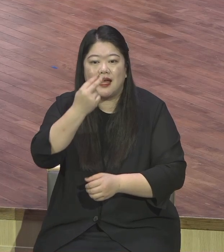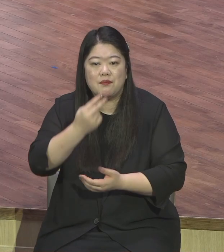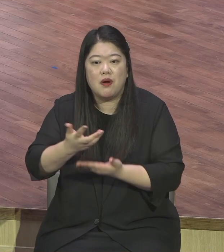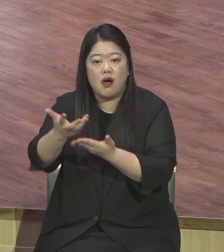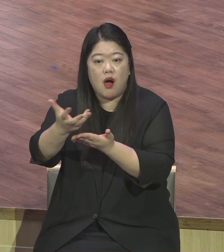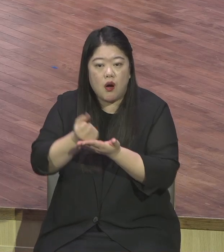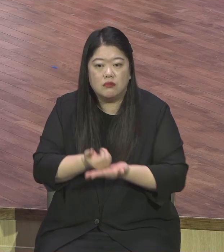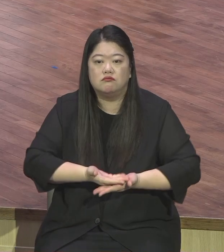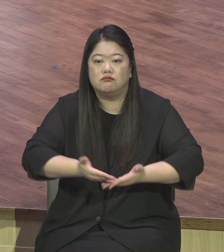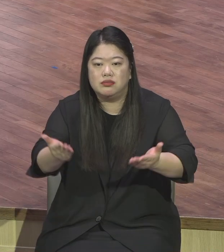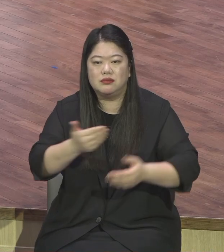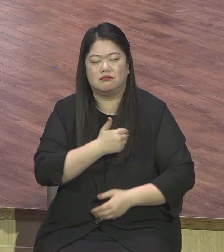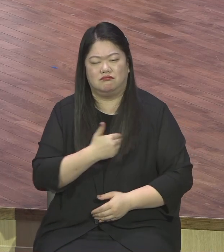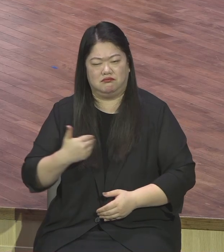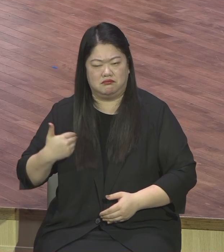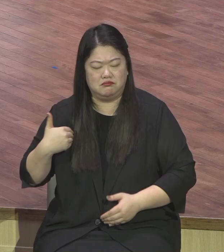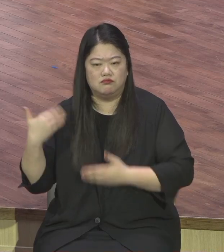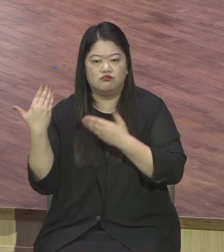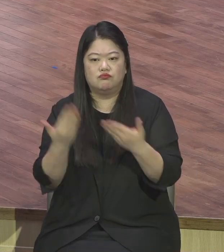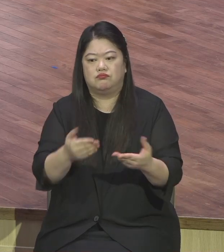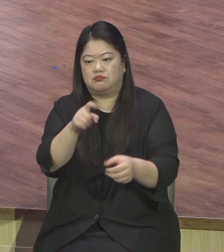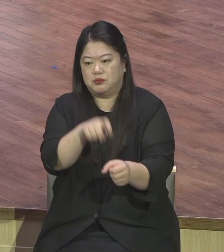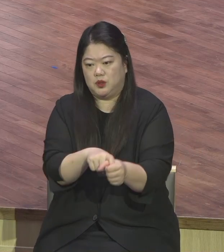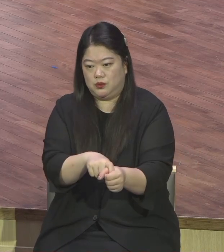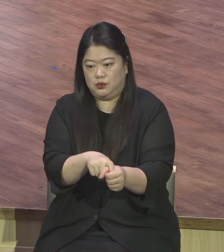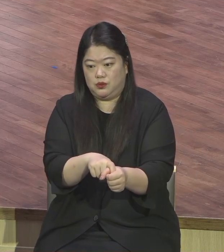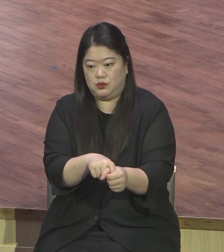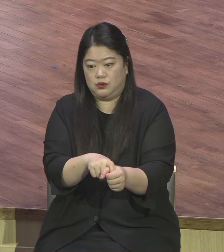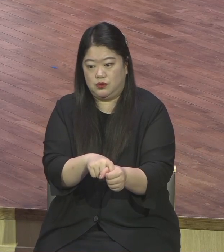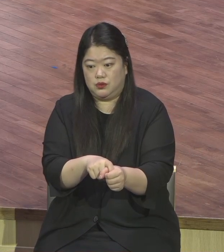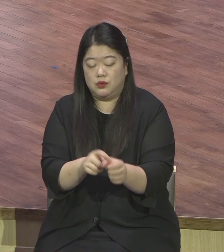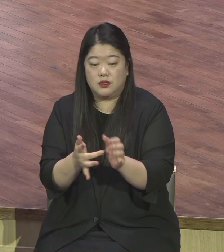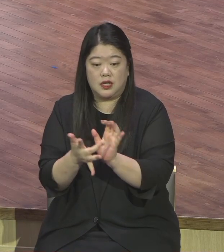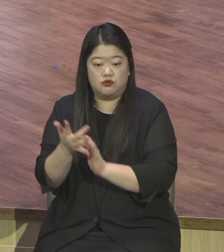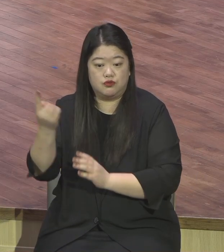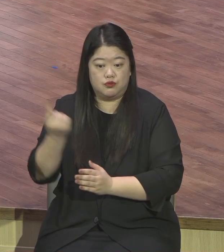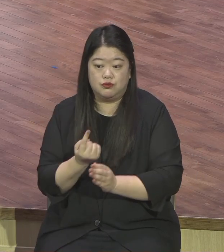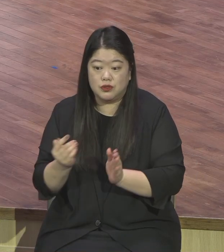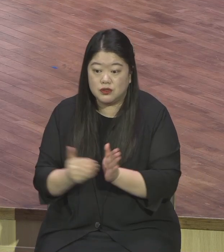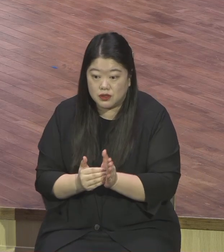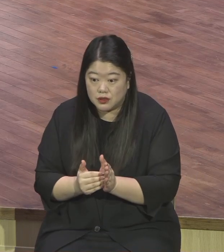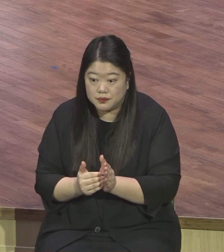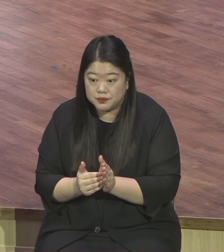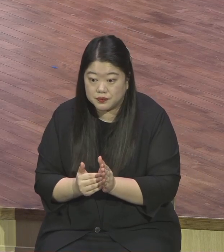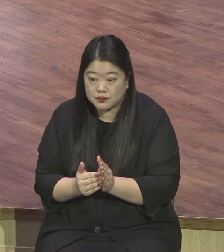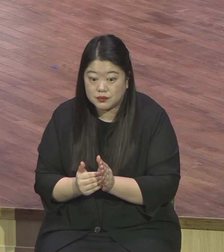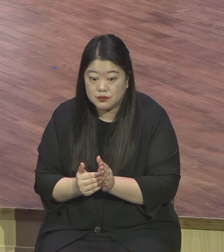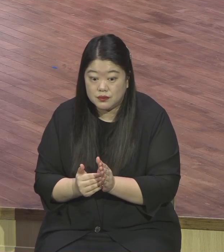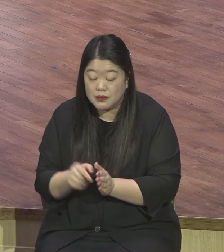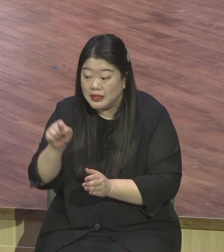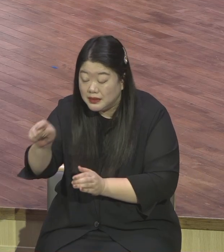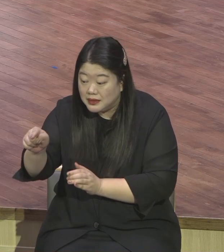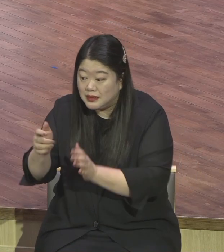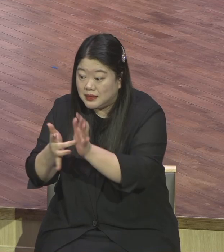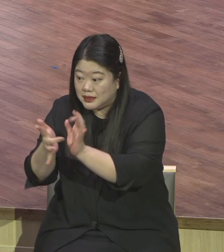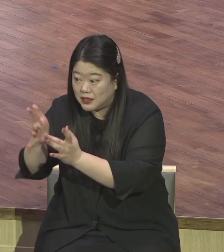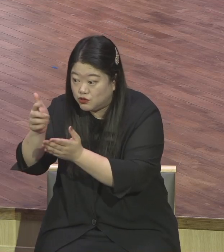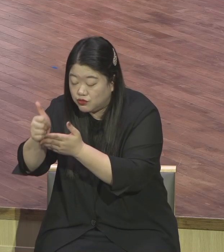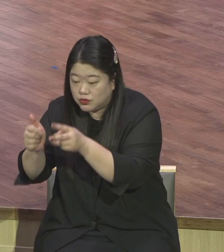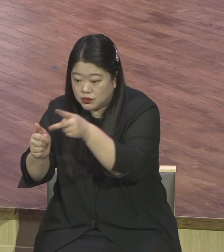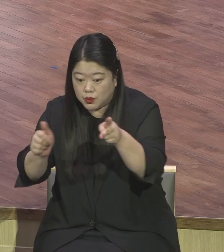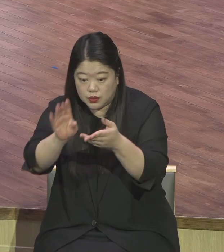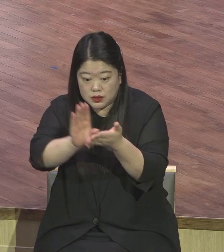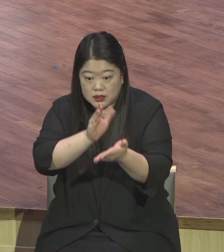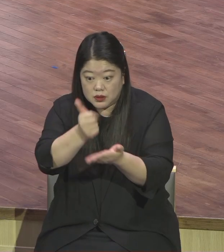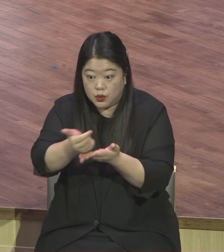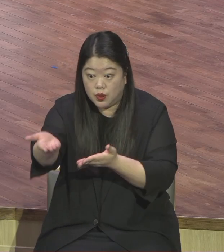하십니다. 우리가 이렇게 어마어마한 계시를 받은 이 복음 가지고 우리가 사단에